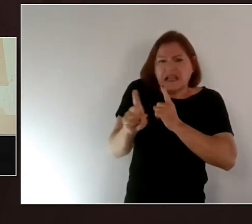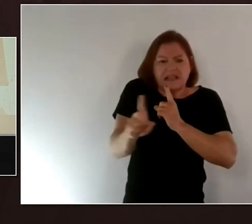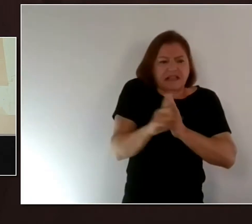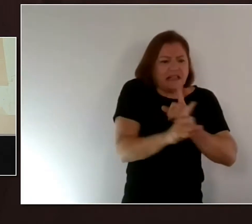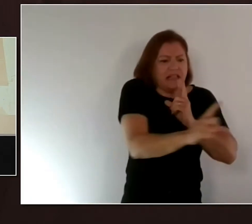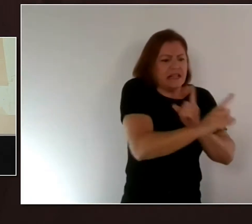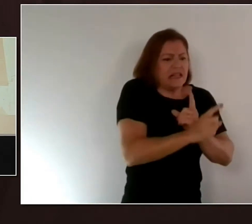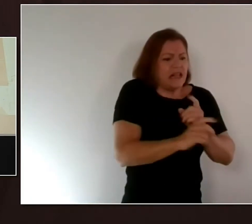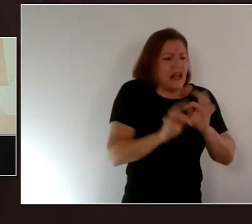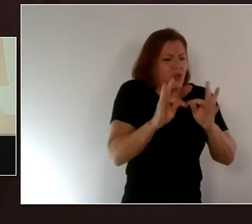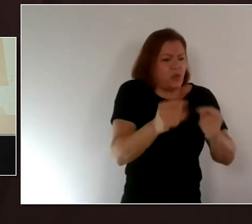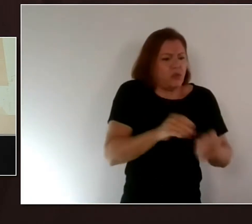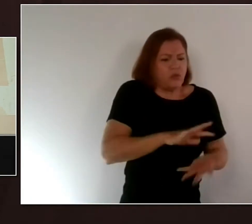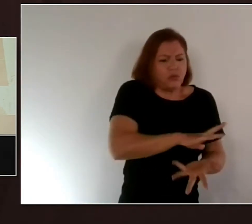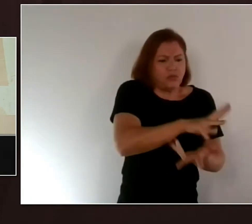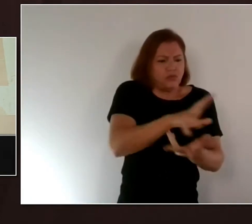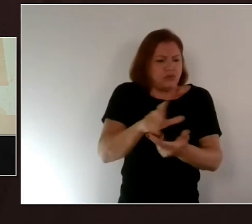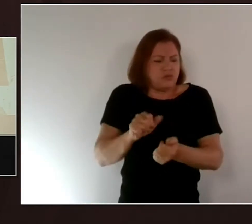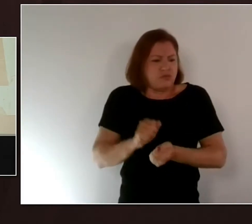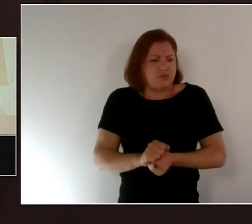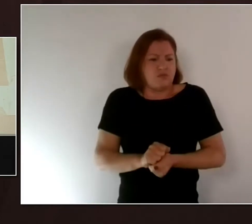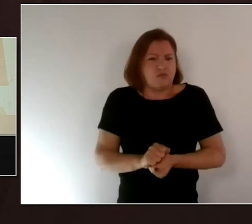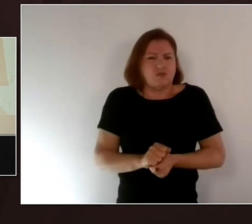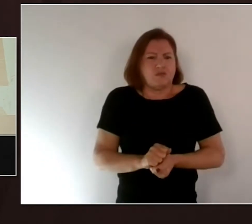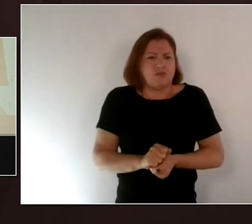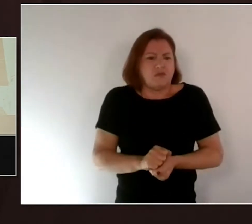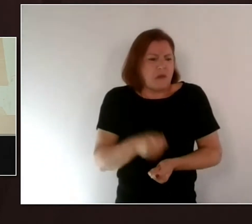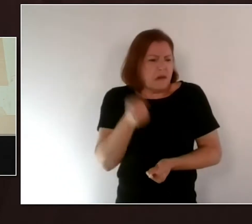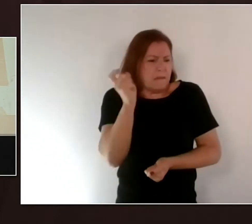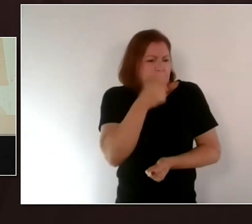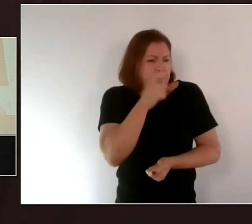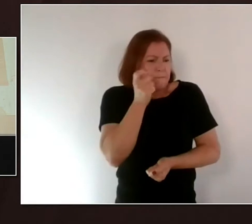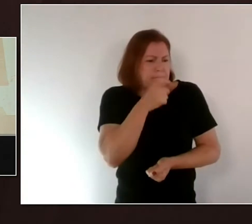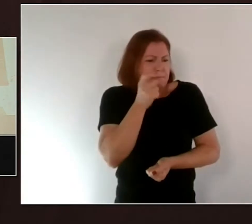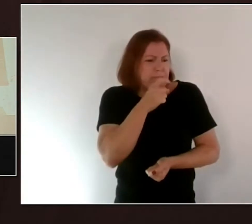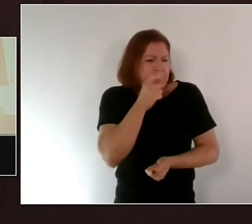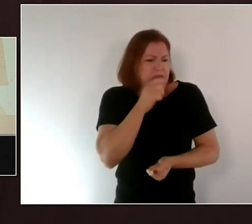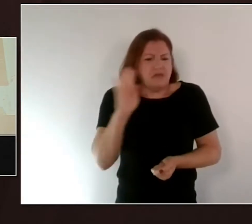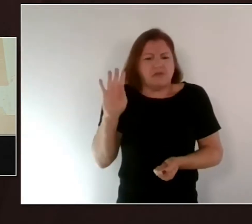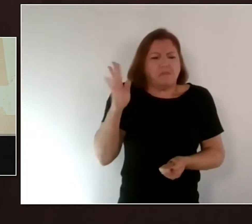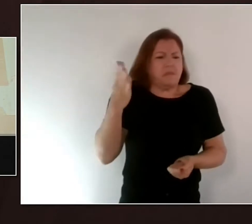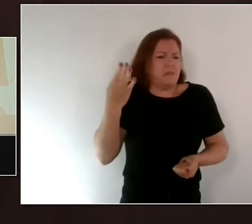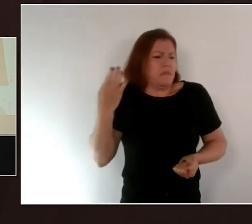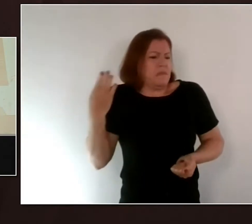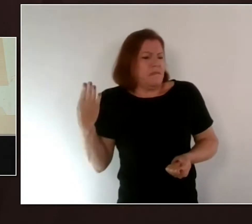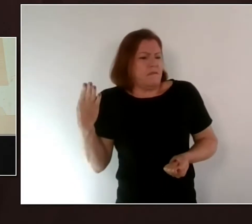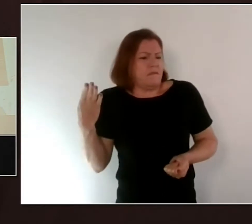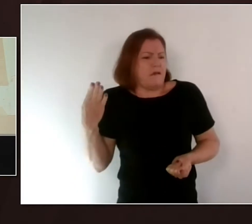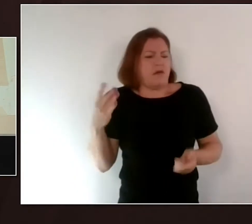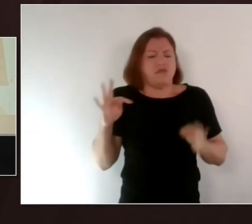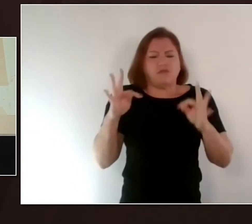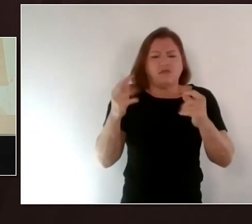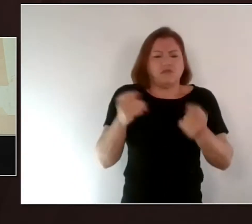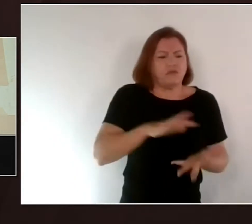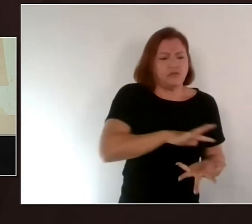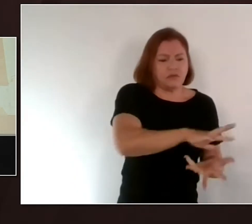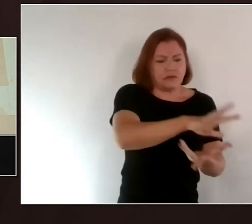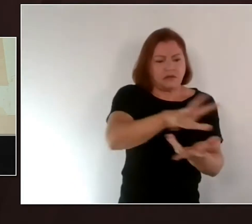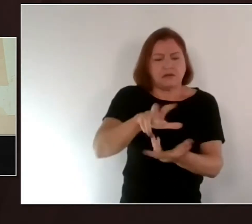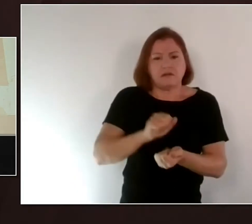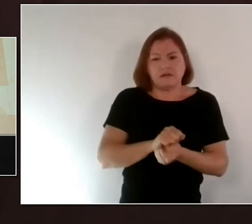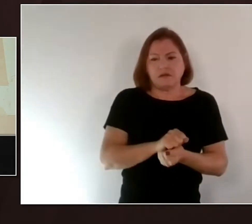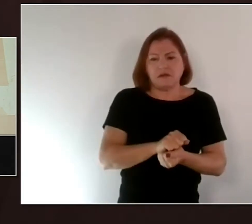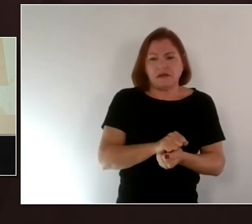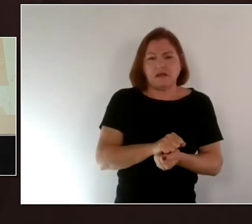que engana o mundo inteiro, ele engana toda a terra habitada. Ele